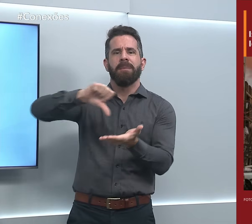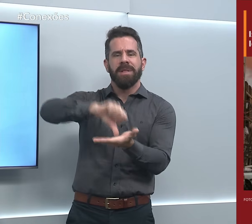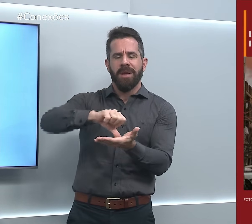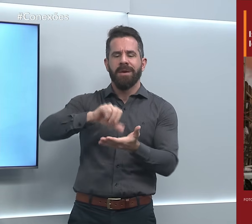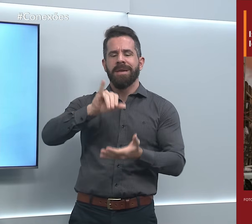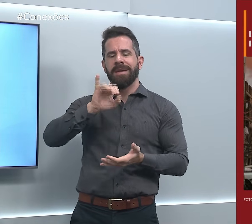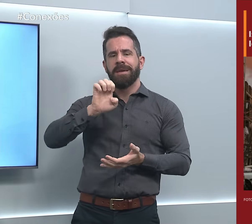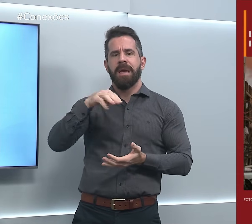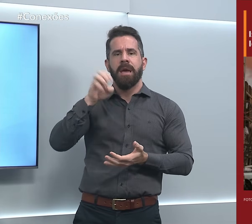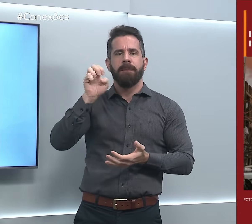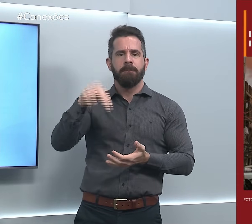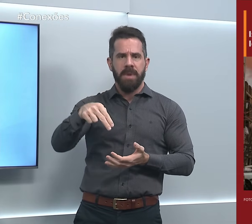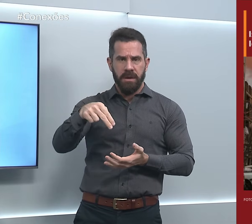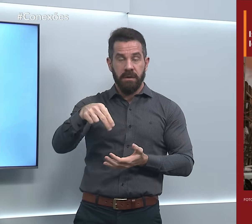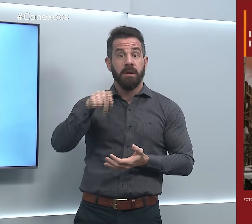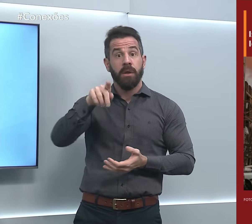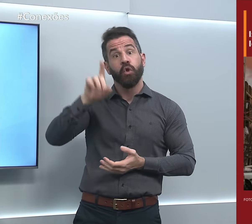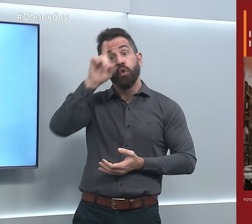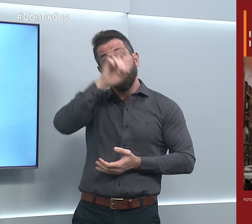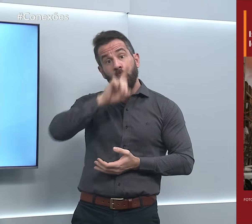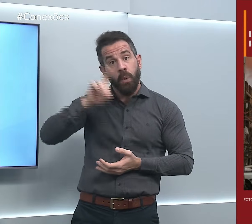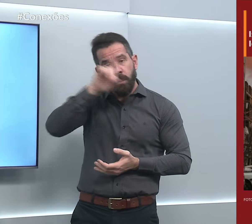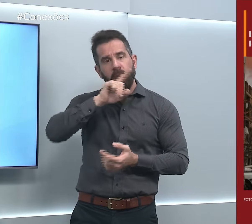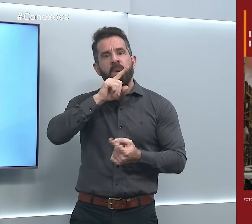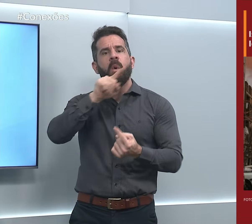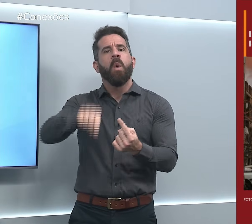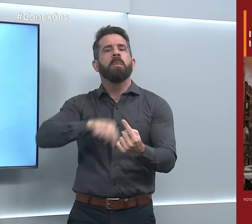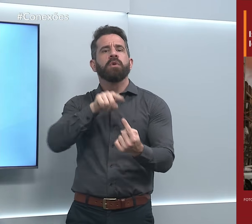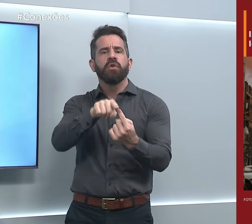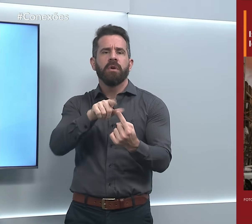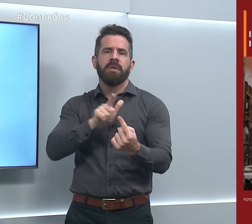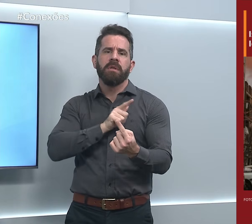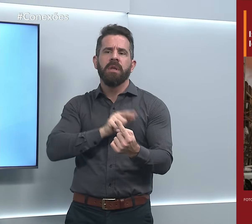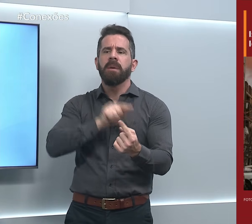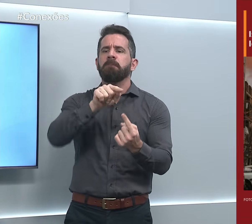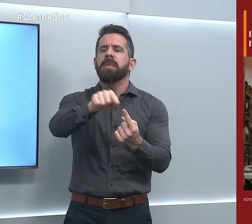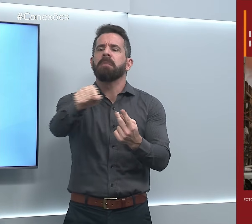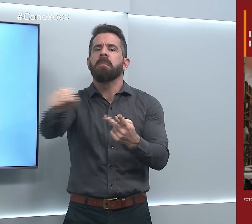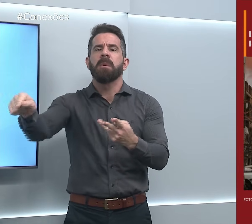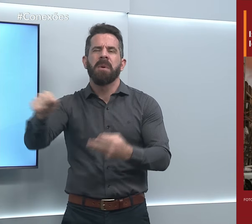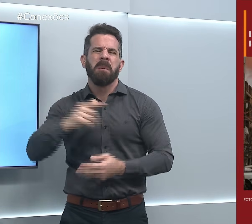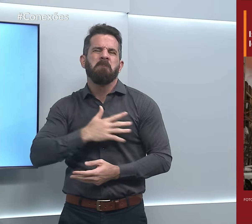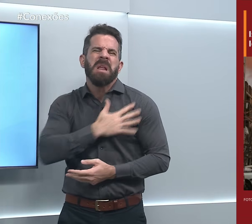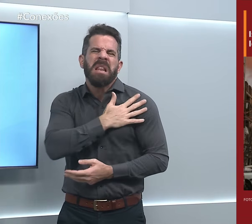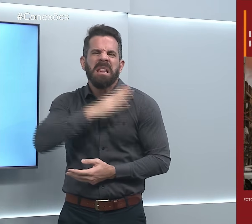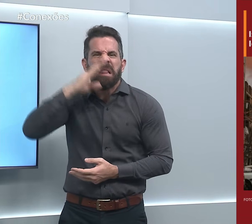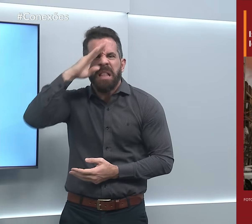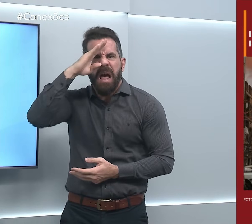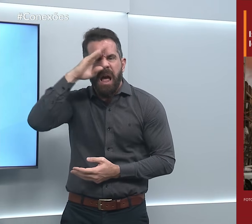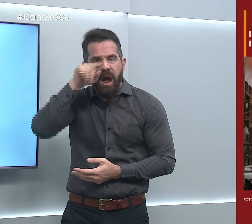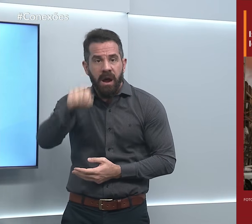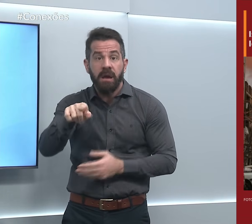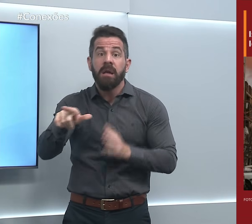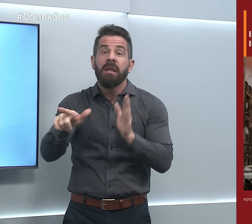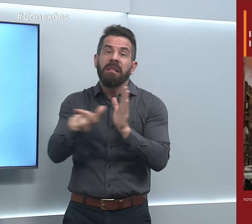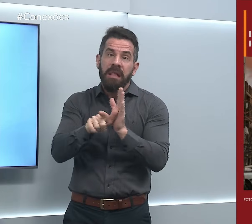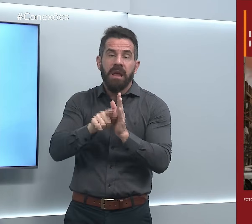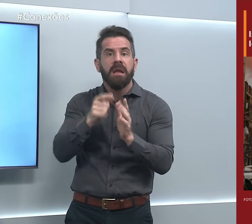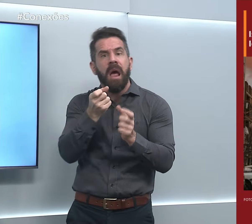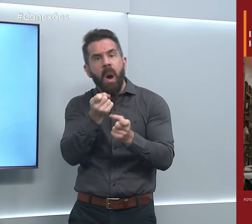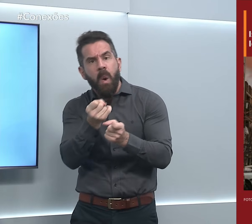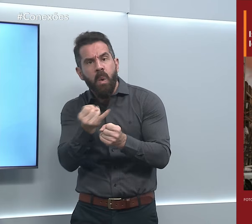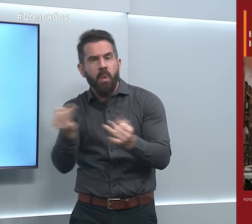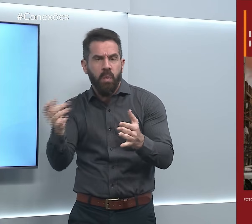aconteceu neste domingo e tinha o objetivo de atingir alvos militares dos rebeldes Houthis.